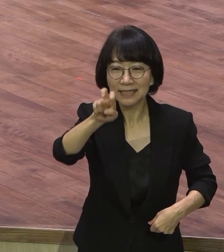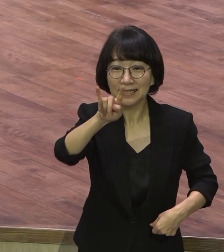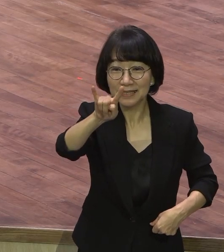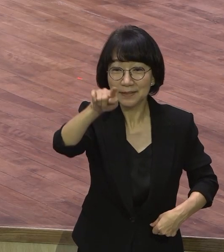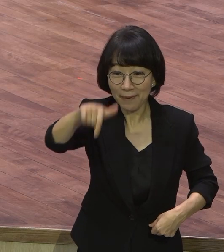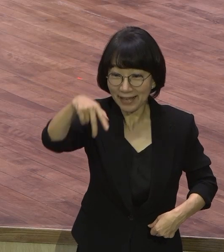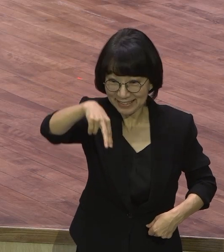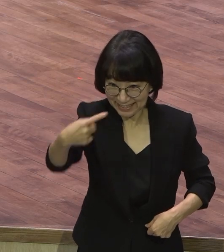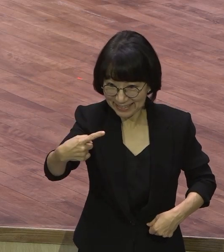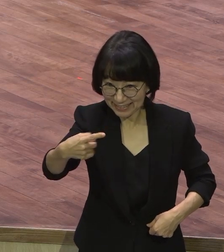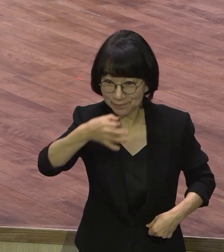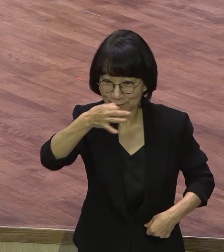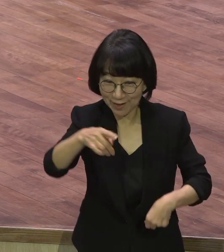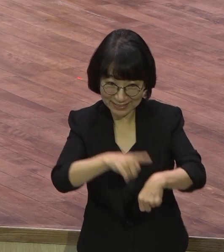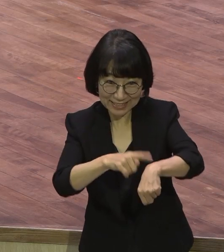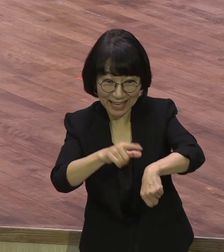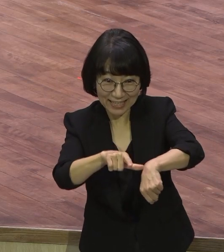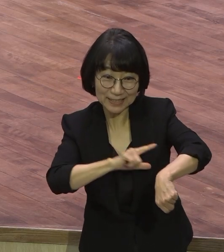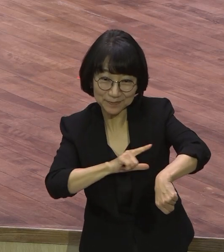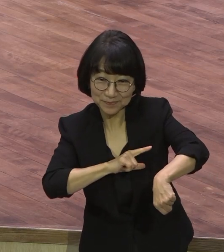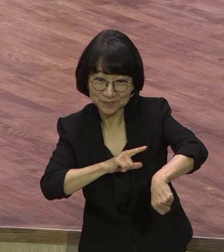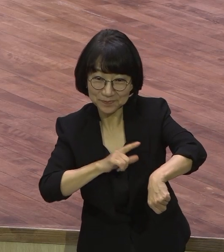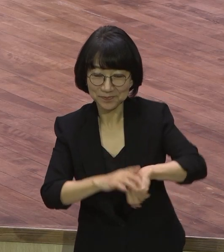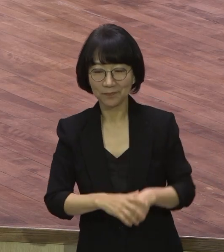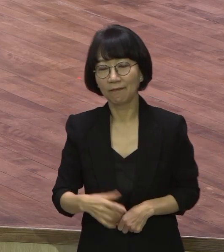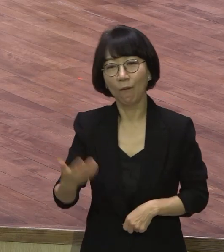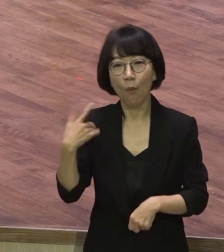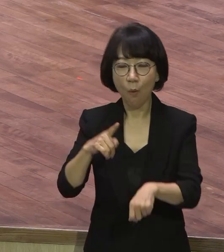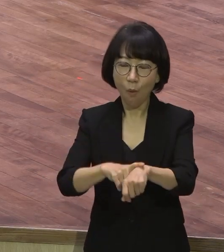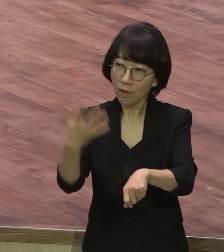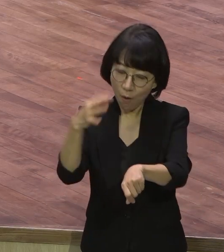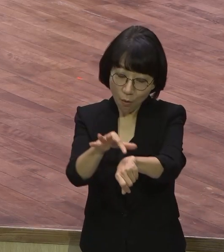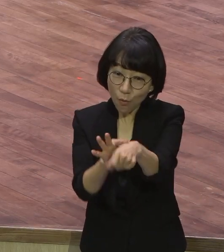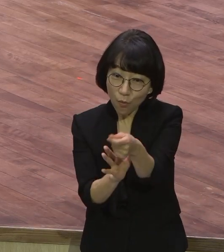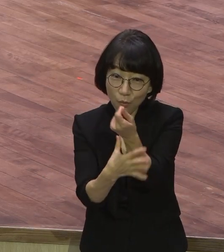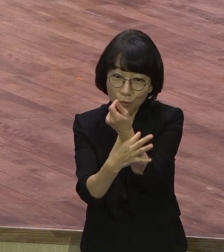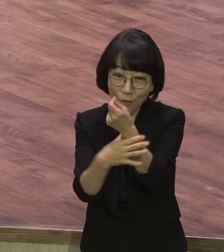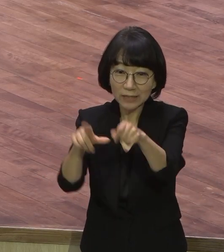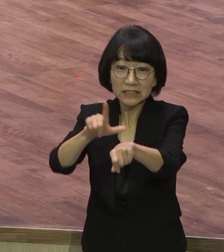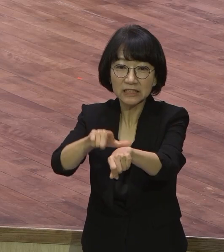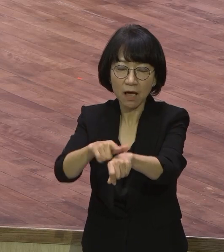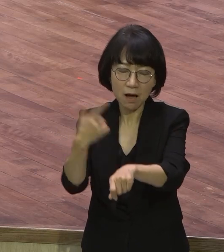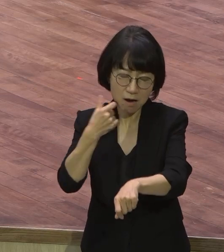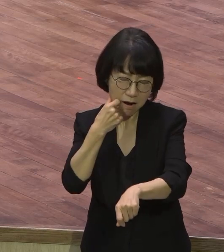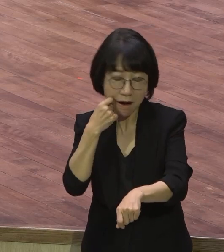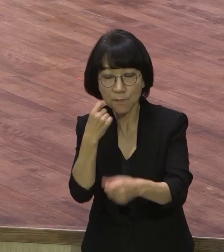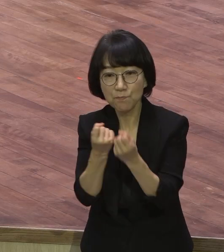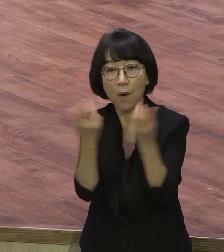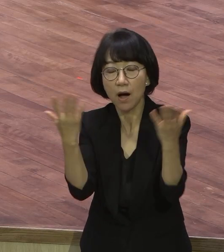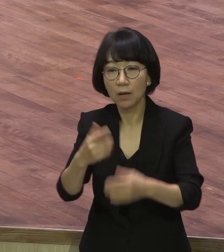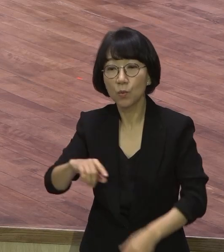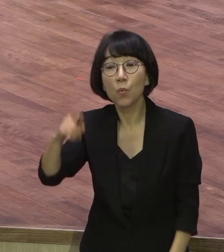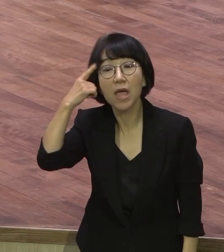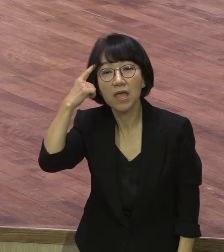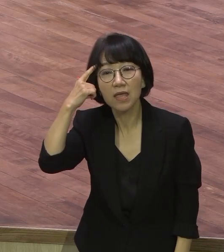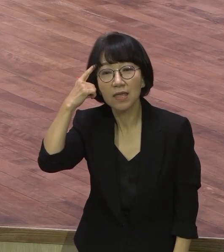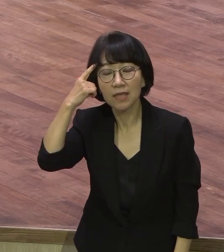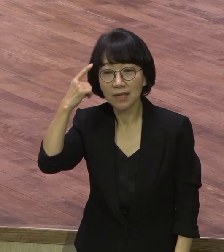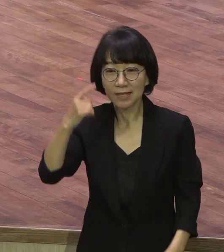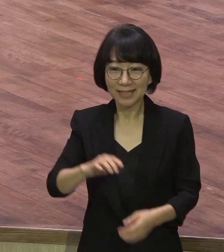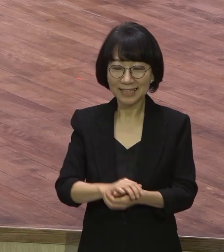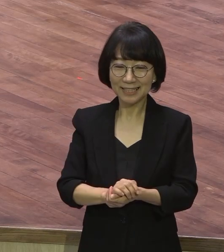통하는데 타임엑스 시계지요. 과거 이 손목시계가 큰 인기를 끌게 된 결정적 계기가